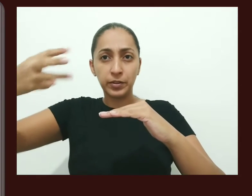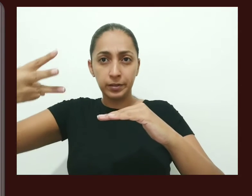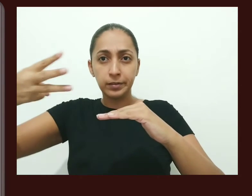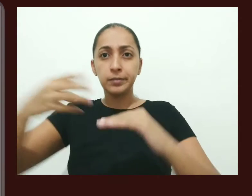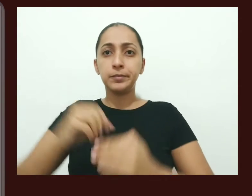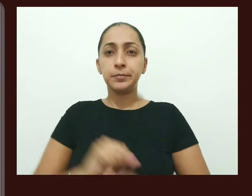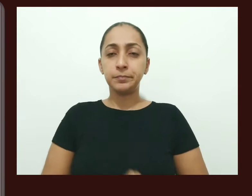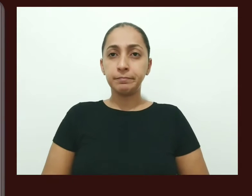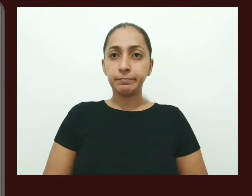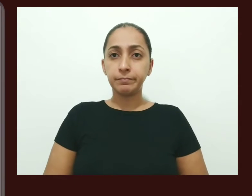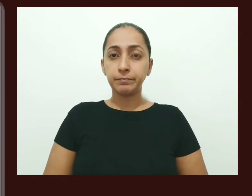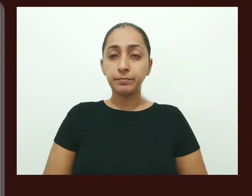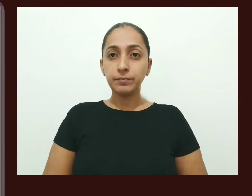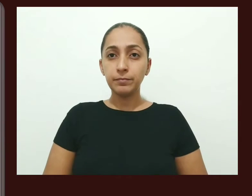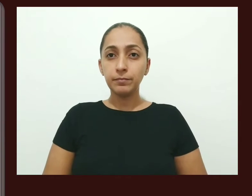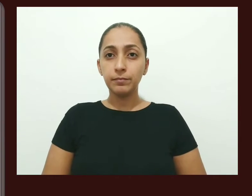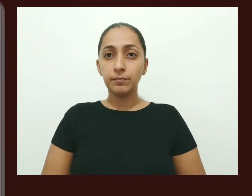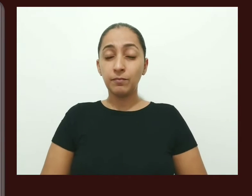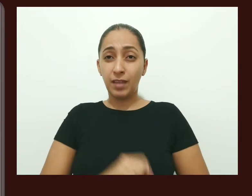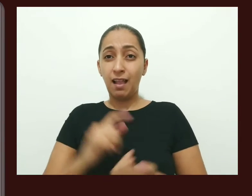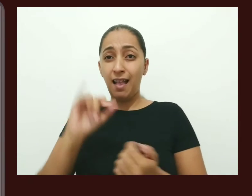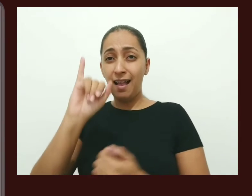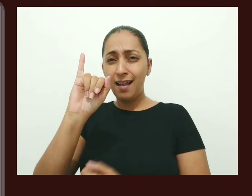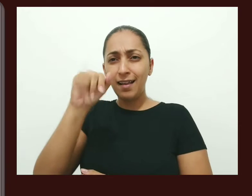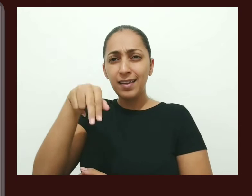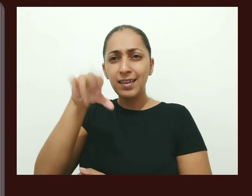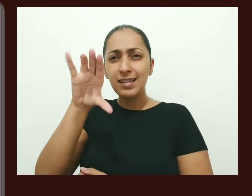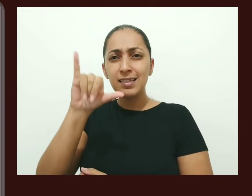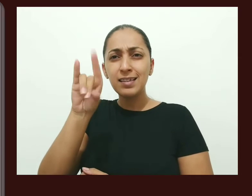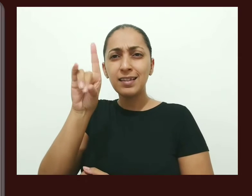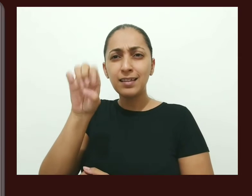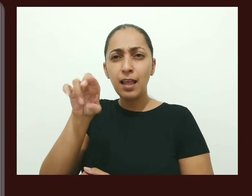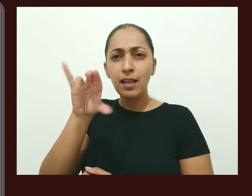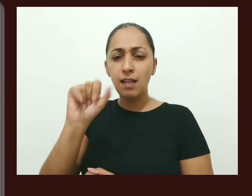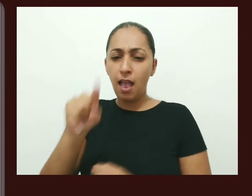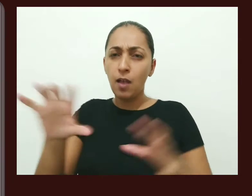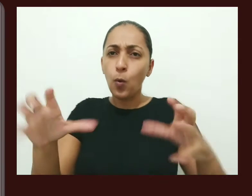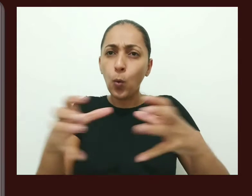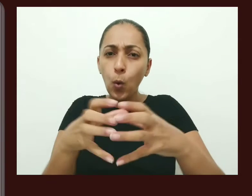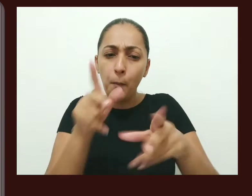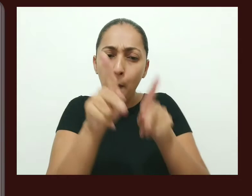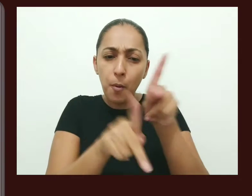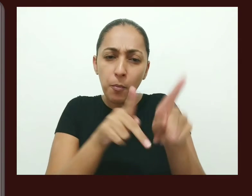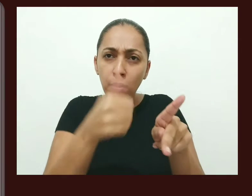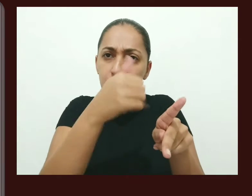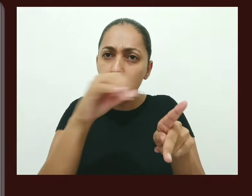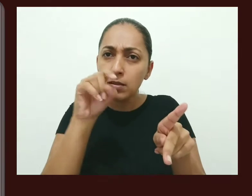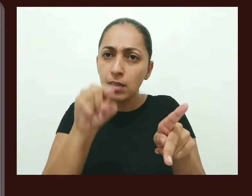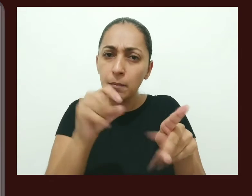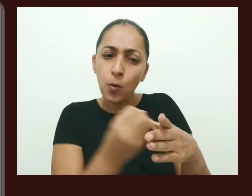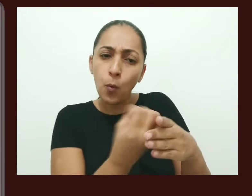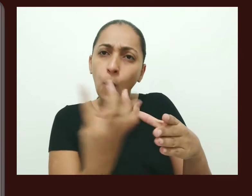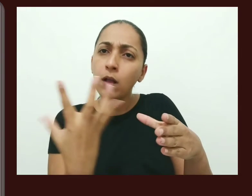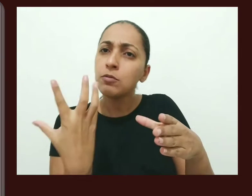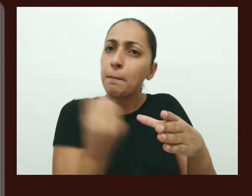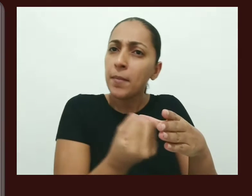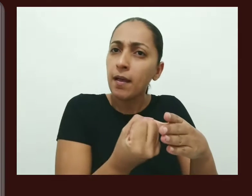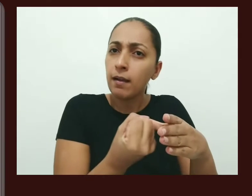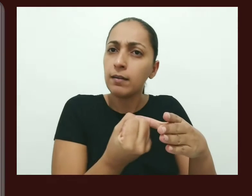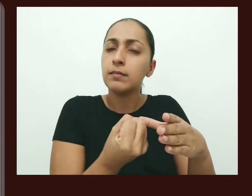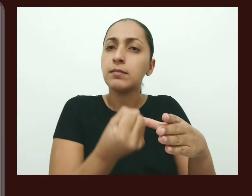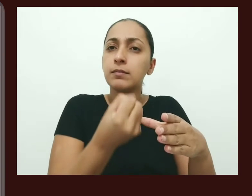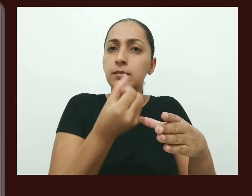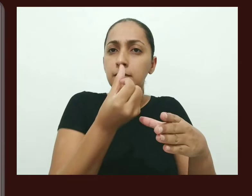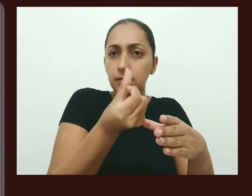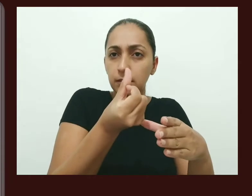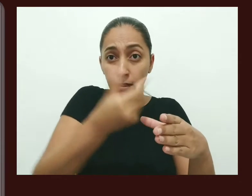38.693 novos casos. A taxa de incidência na população é